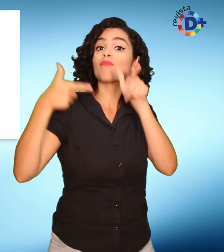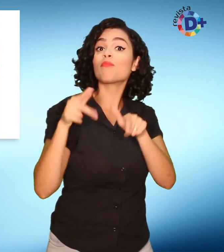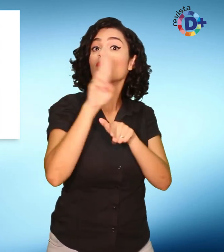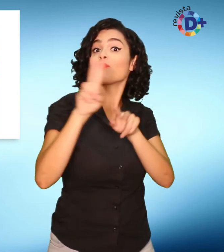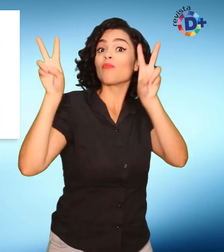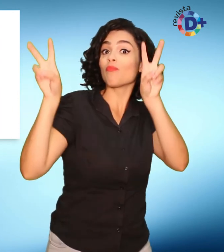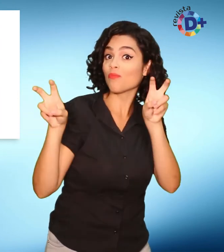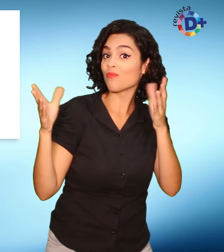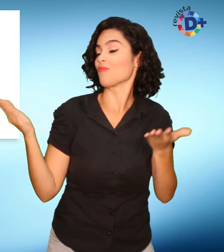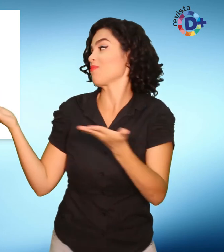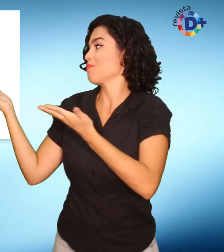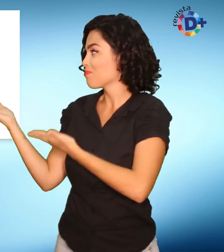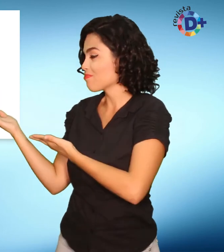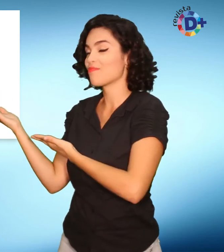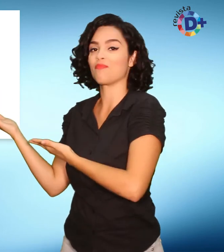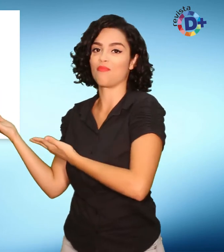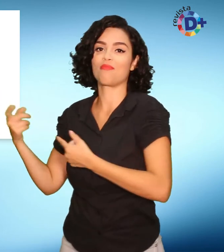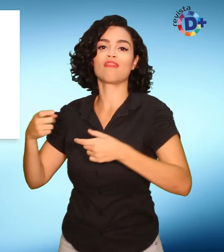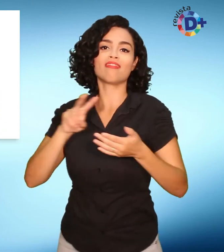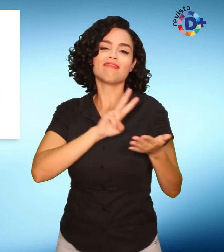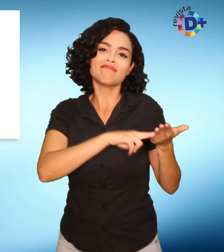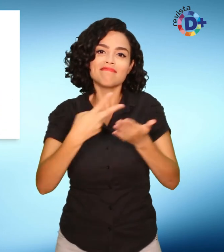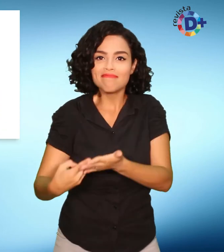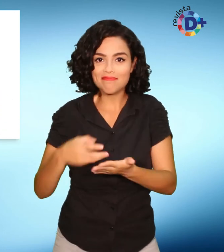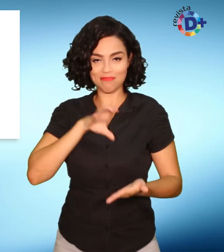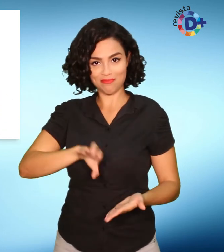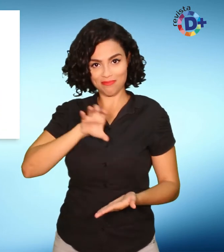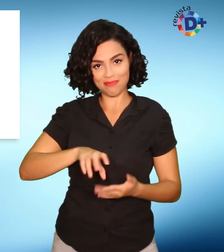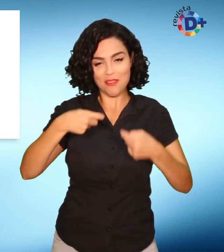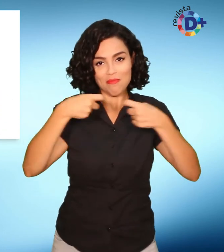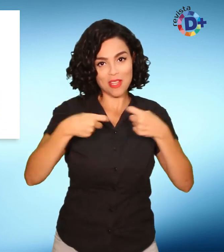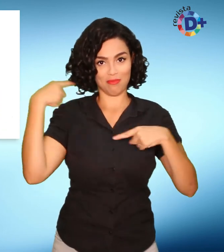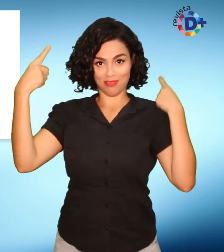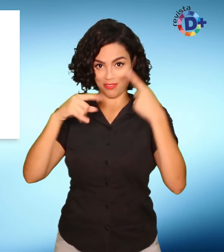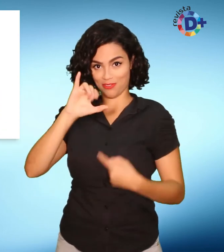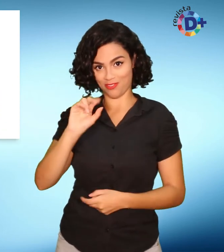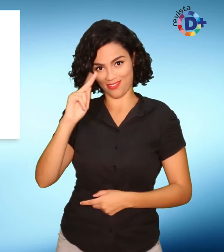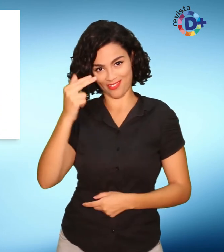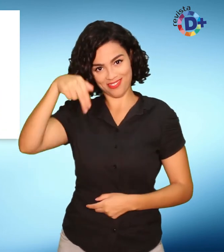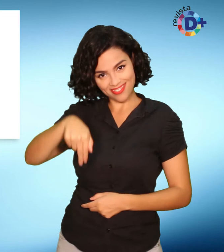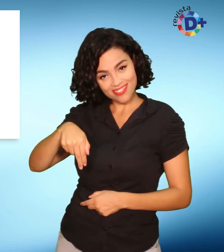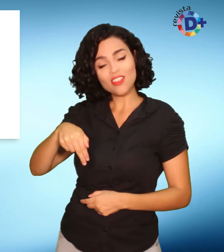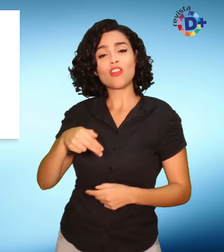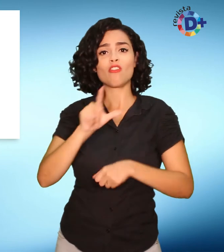apelidada de homs crise sox as meias malucas do john é em português a loja ficou